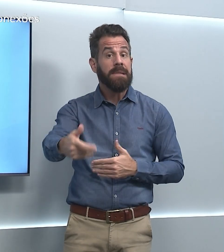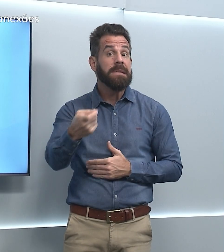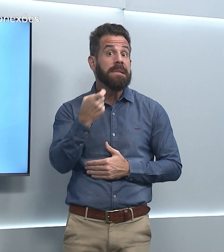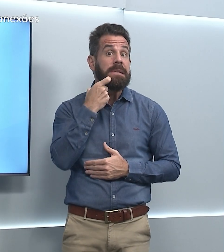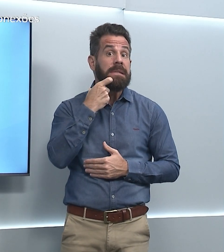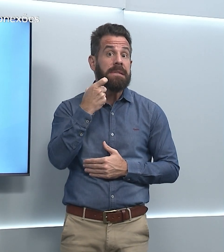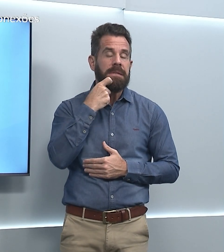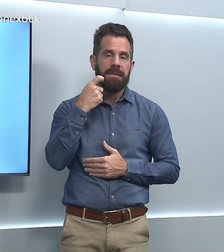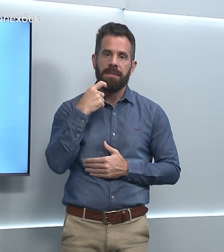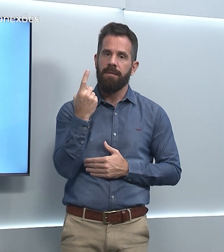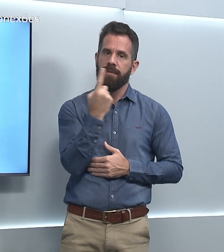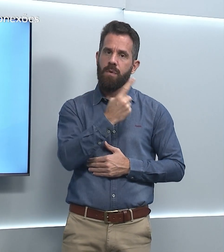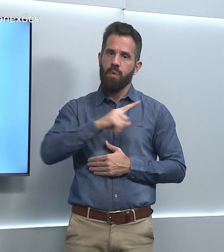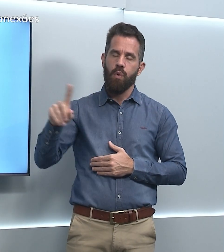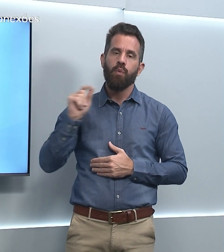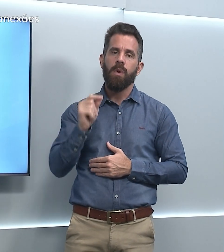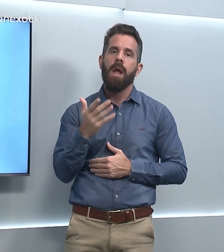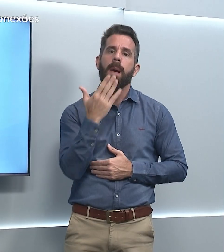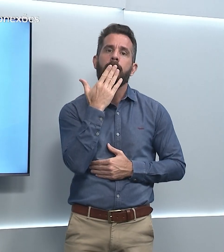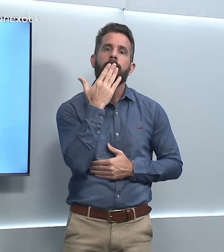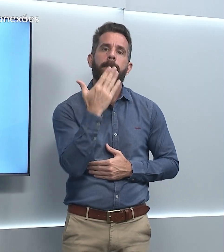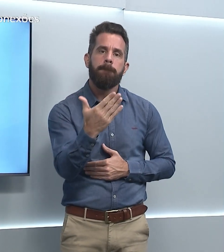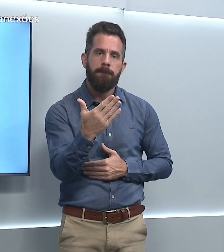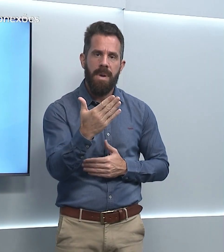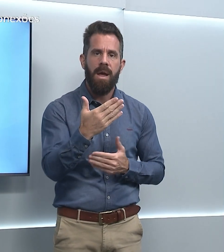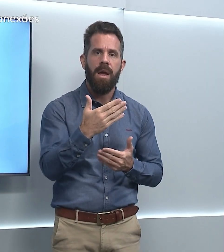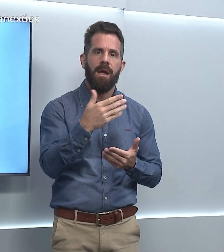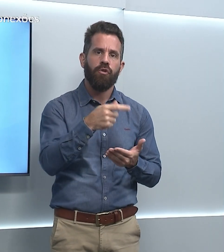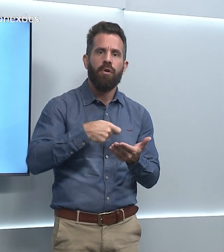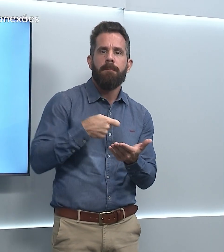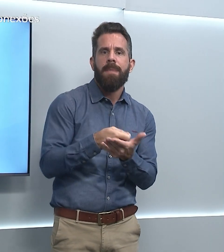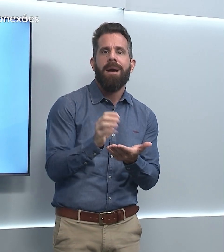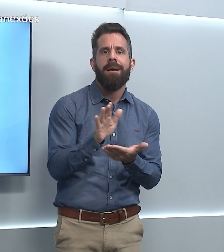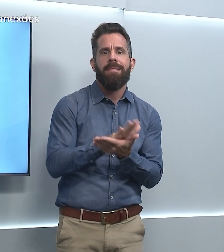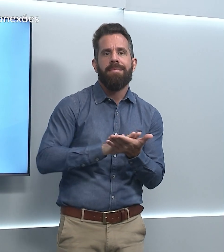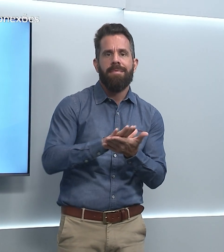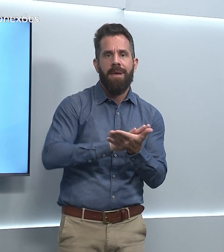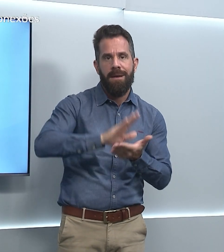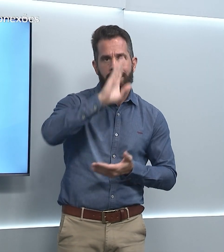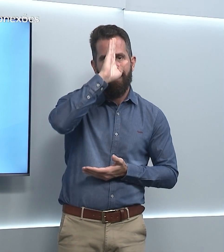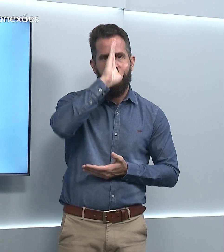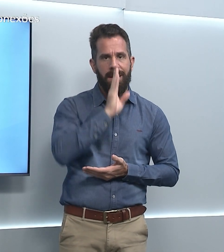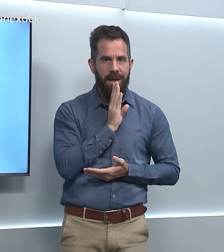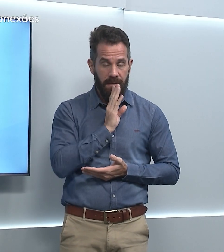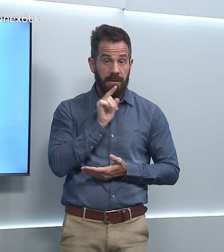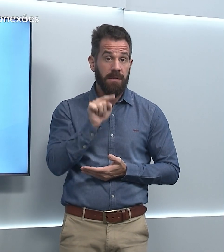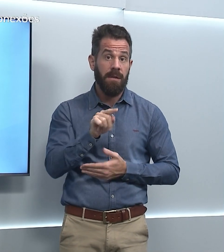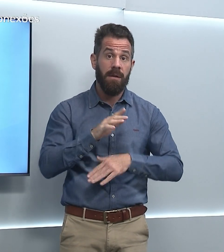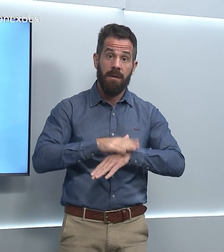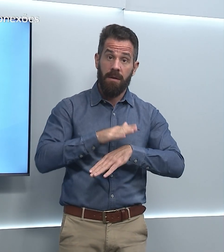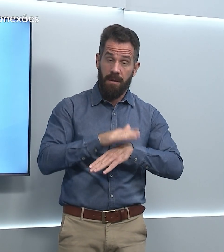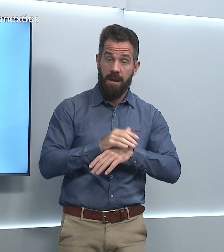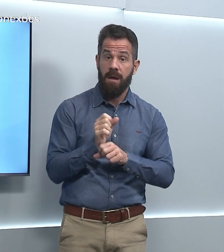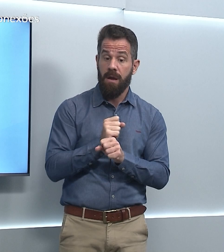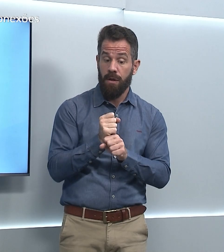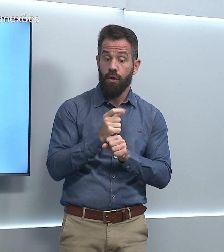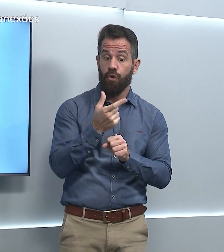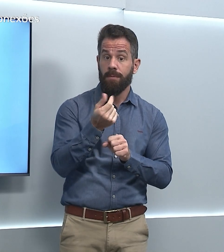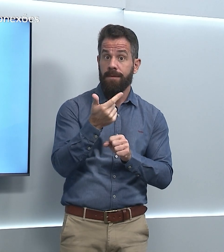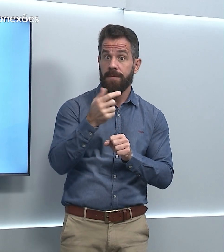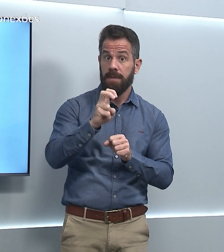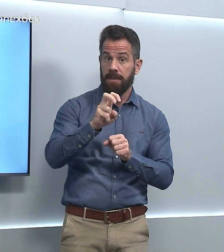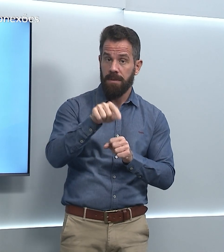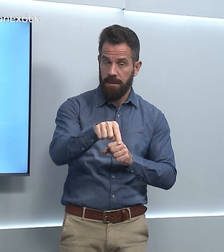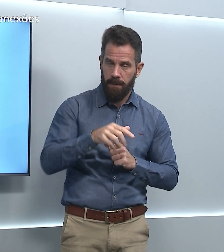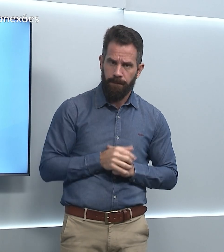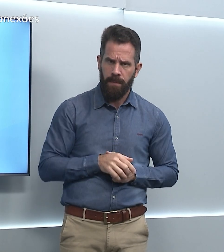sexta o período de solicitação de isenção da taxa de inscrição do Enem 2025. Os interessados